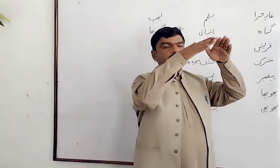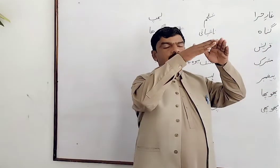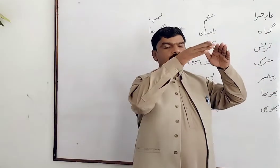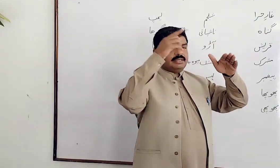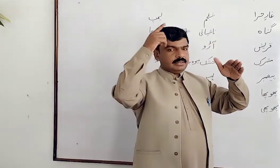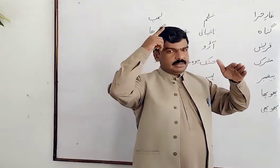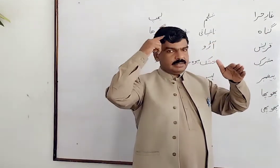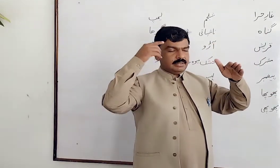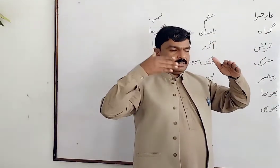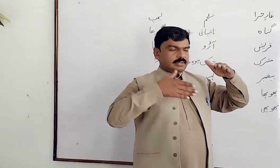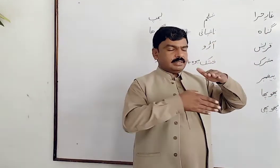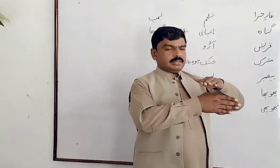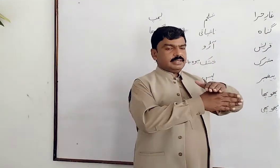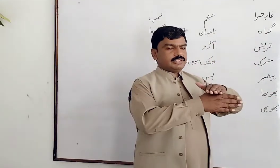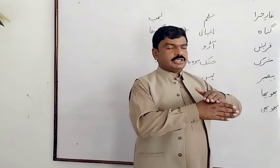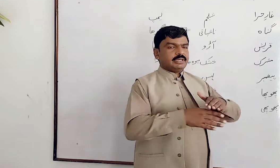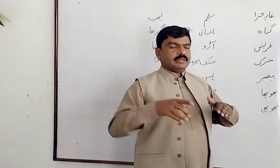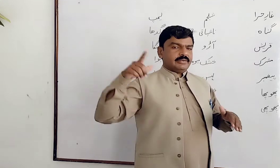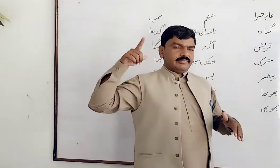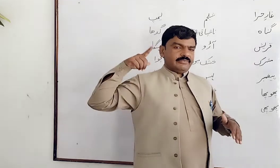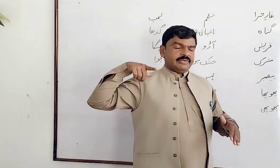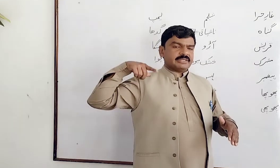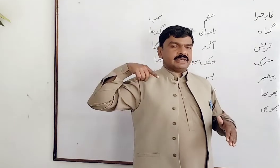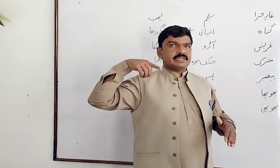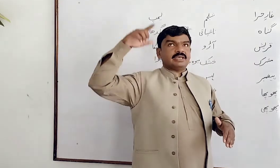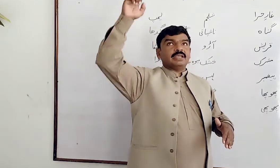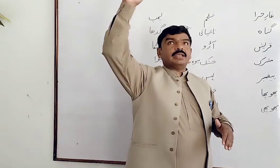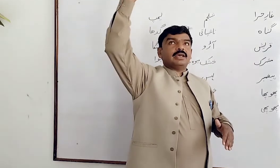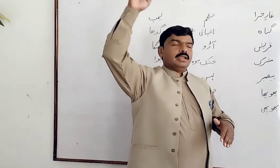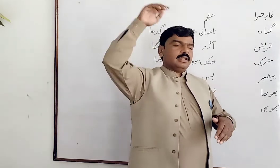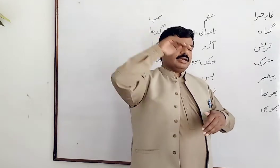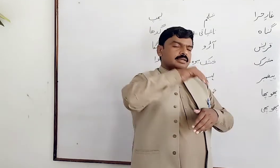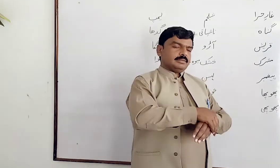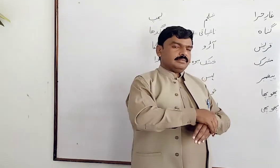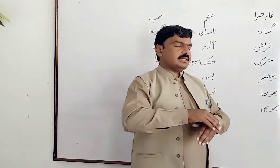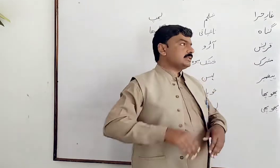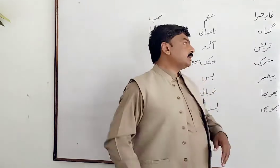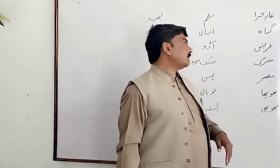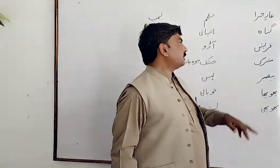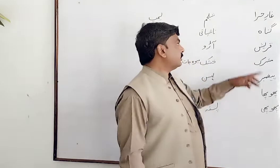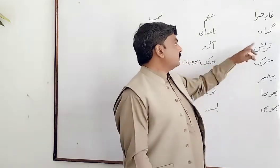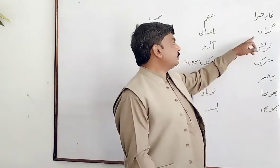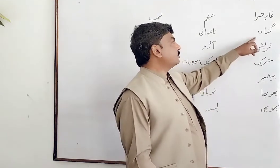हार्ट का साइन, नीचे फरिश्ते का साइन, अल्लाह का मैसेज। गुनाह,